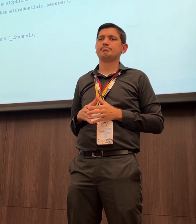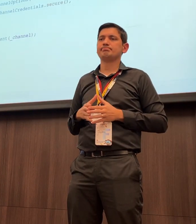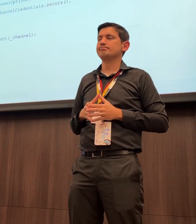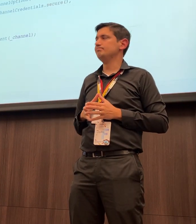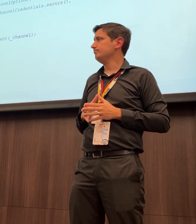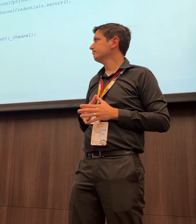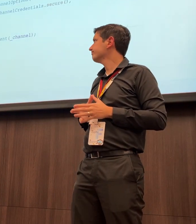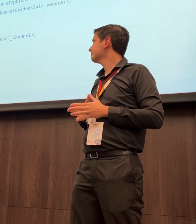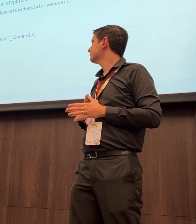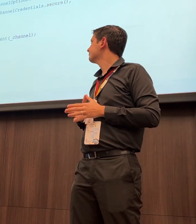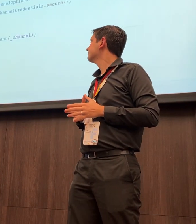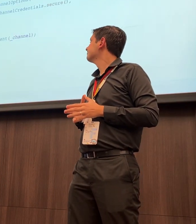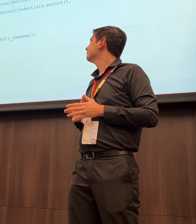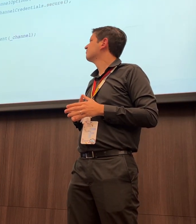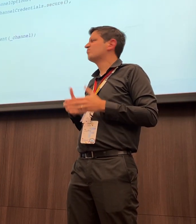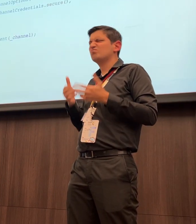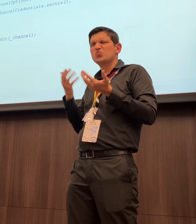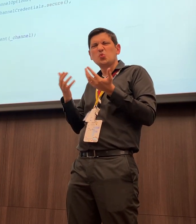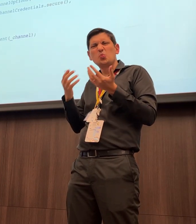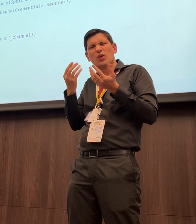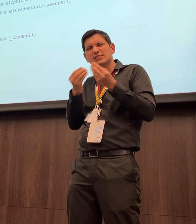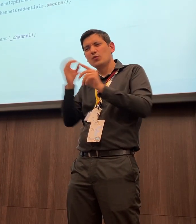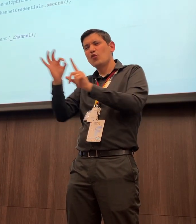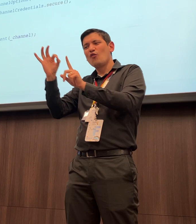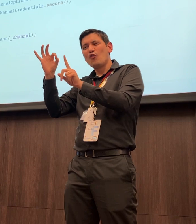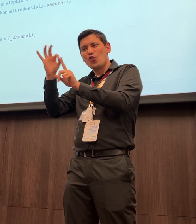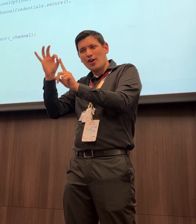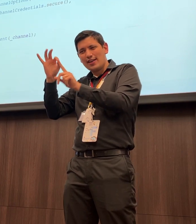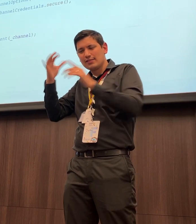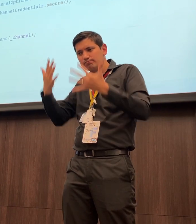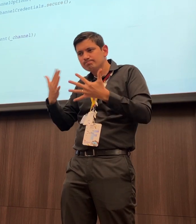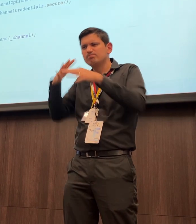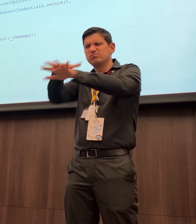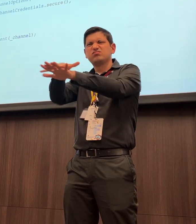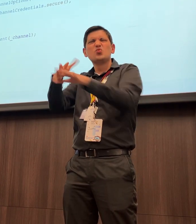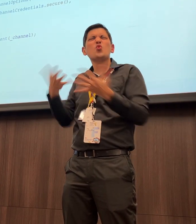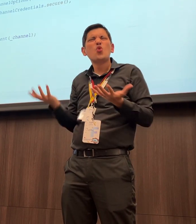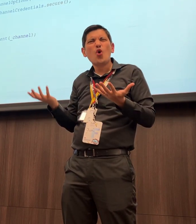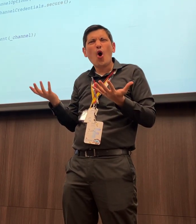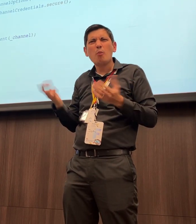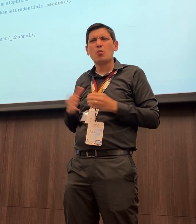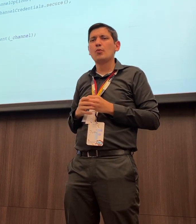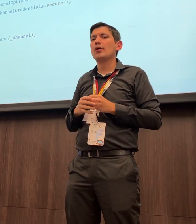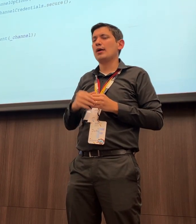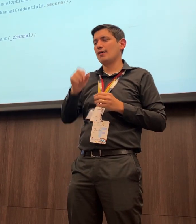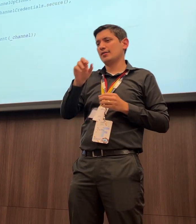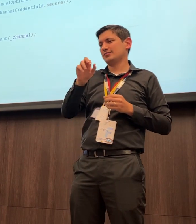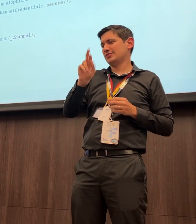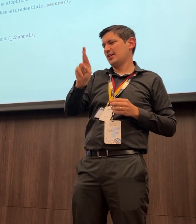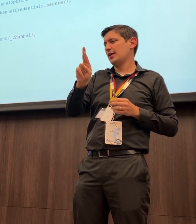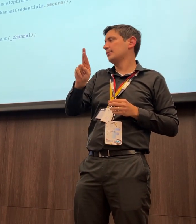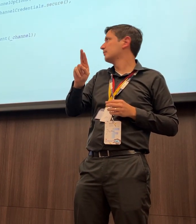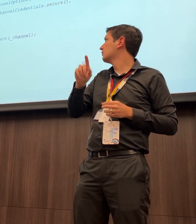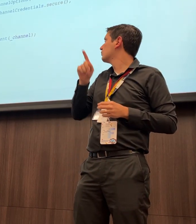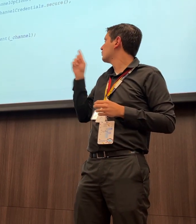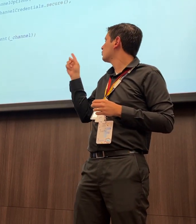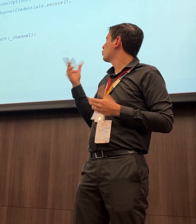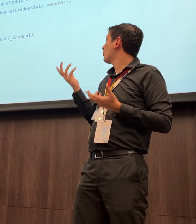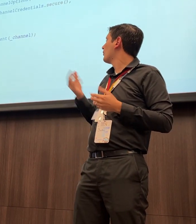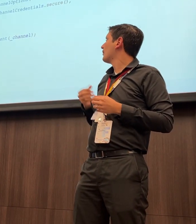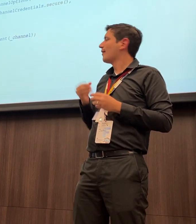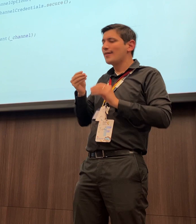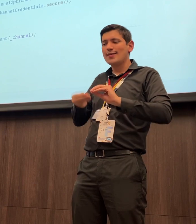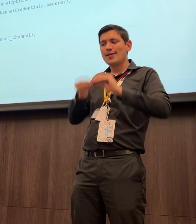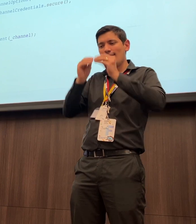Y bueno, ¿cómo hacemos para integrarlo con Flutter? Lo primero que tenemos que hacer para usar gRPC es básicamente crear un